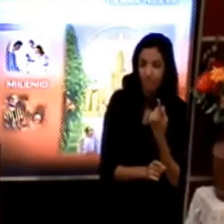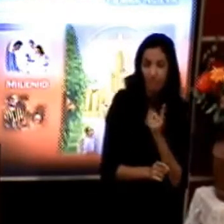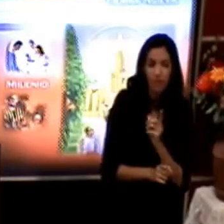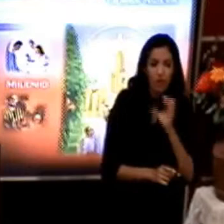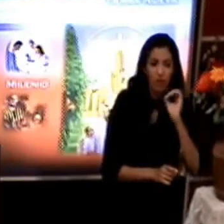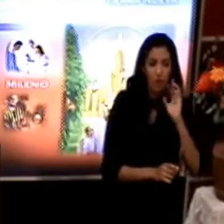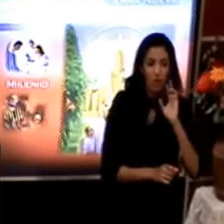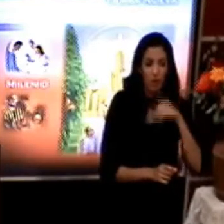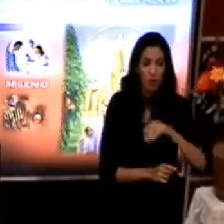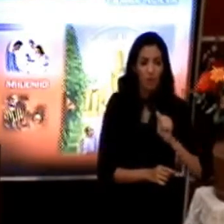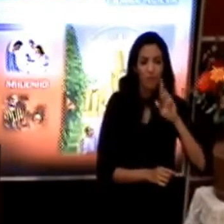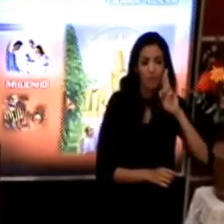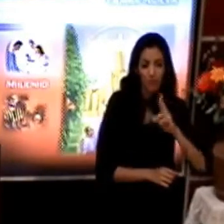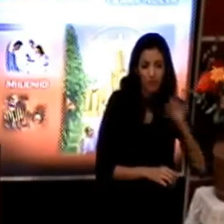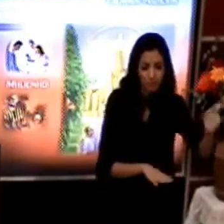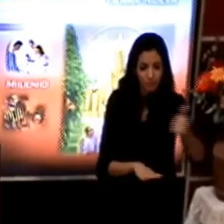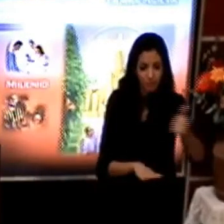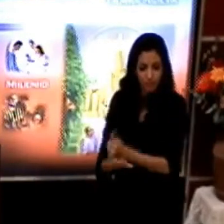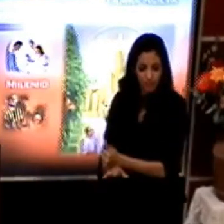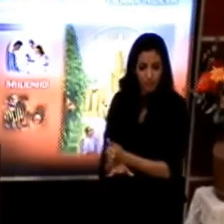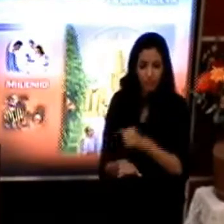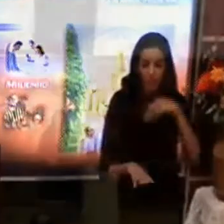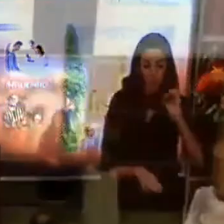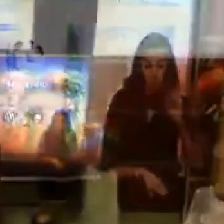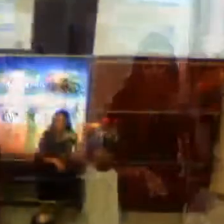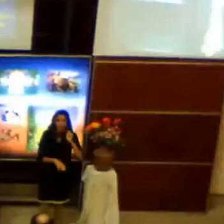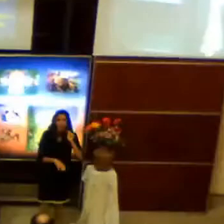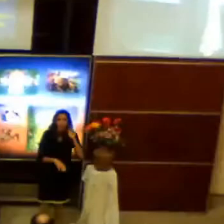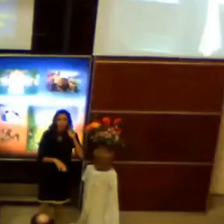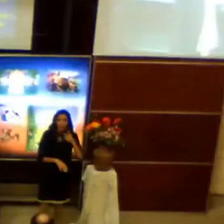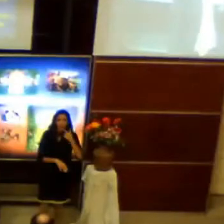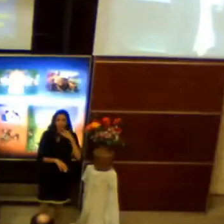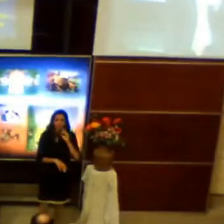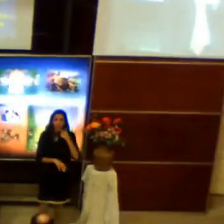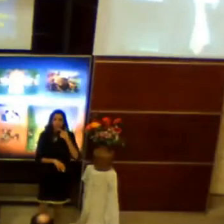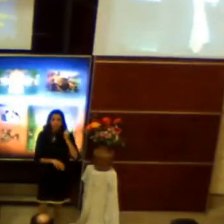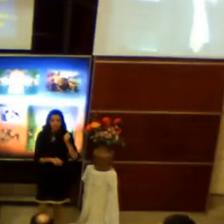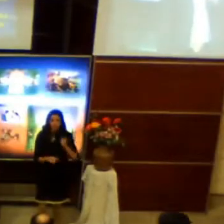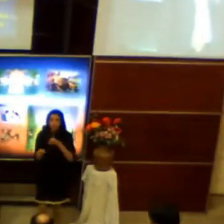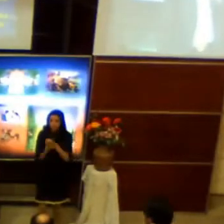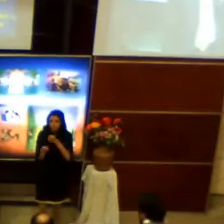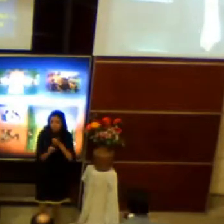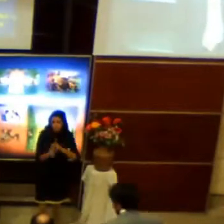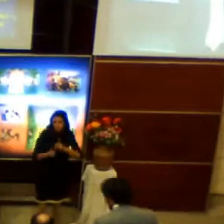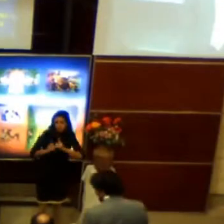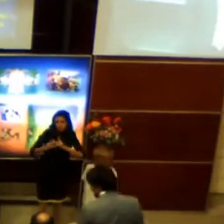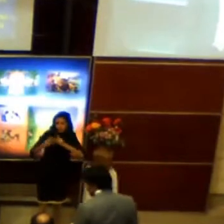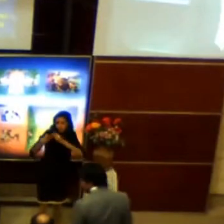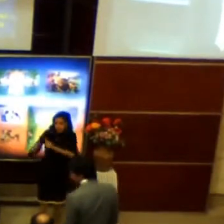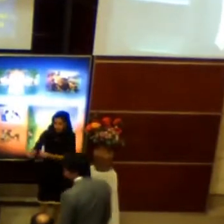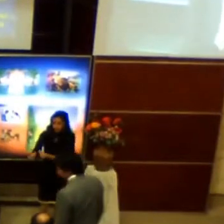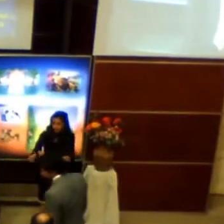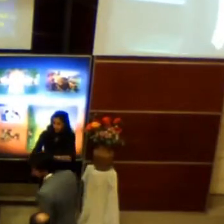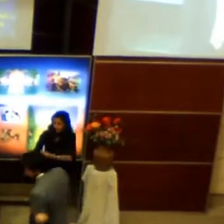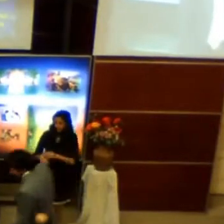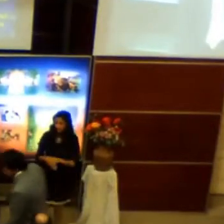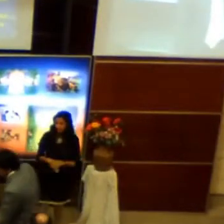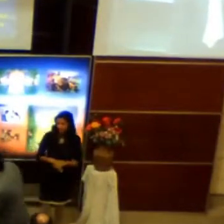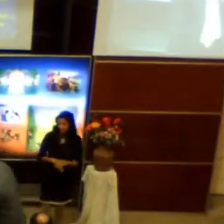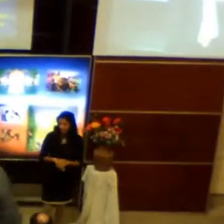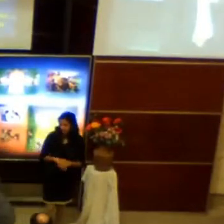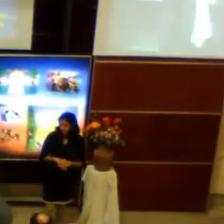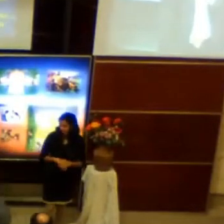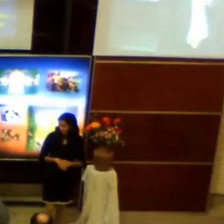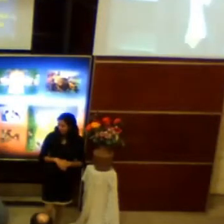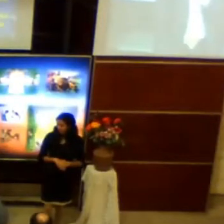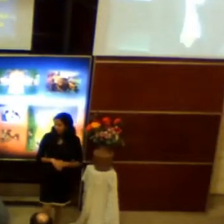Nuestro querido Omar Sosa, que él nos ayuda, por supuesto, en la predicación, en llevar adelante el mensaje, Y yo voy